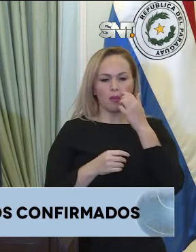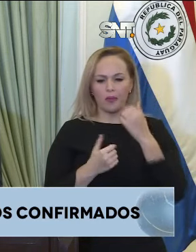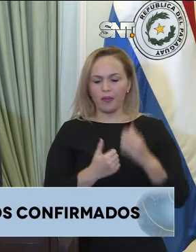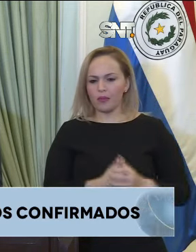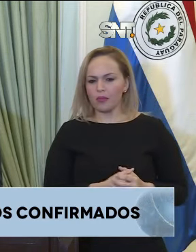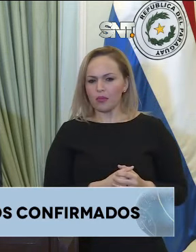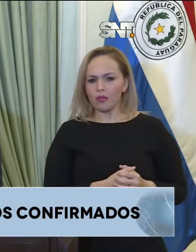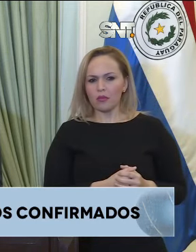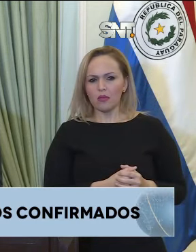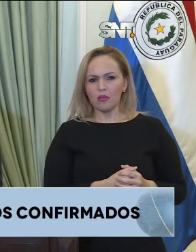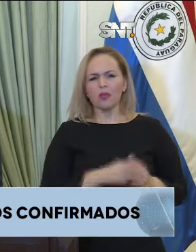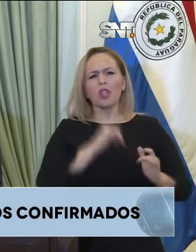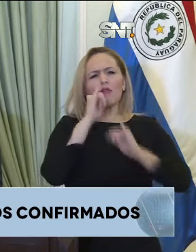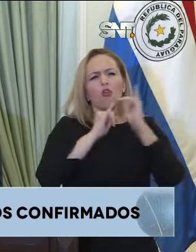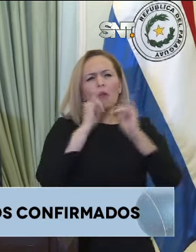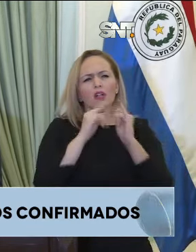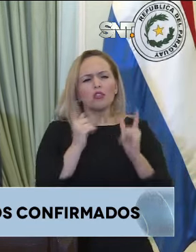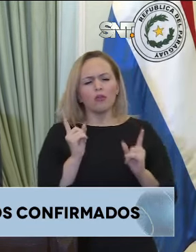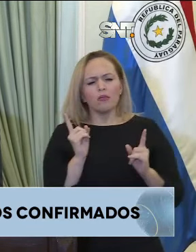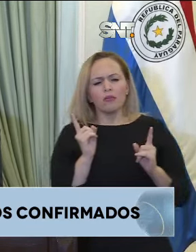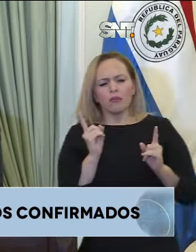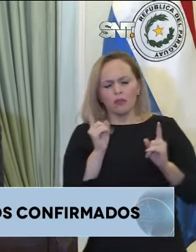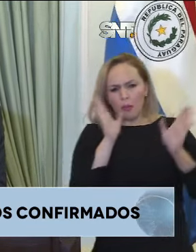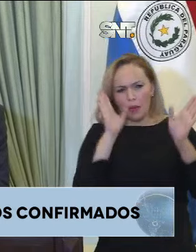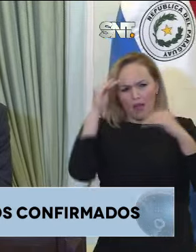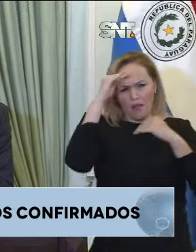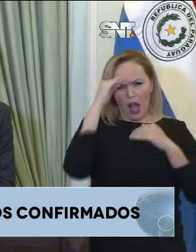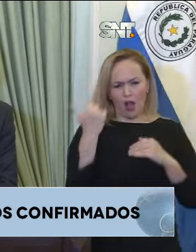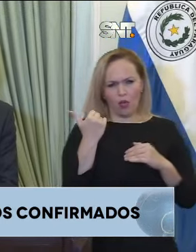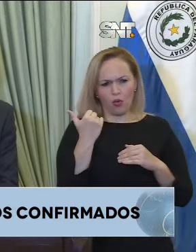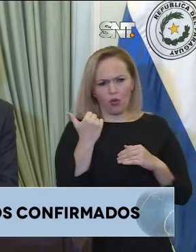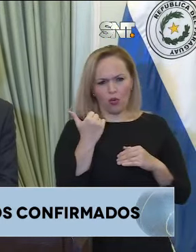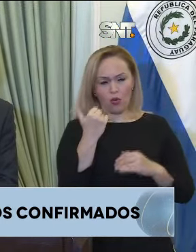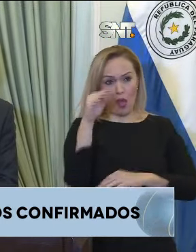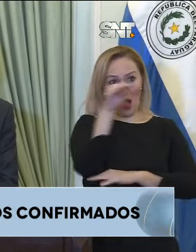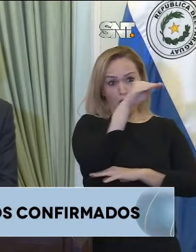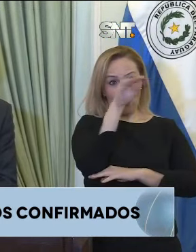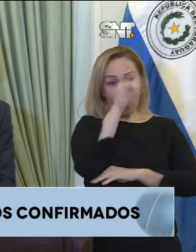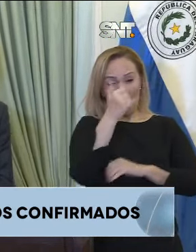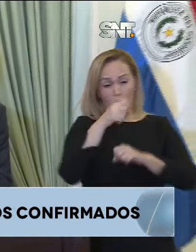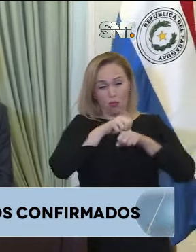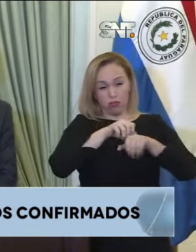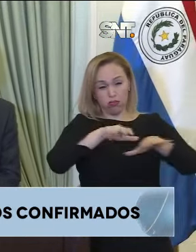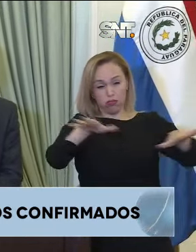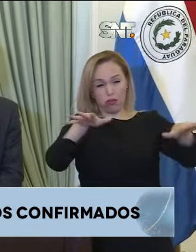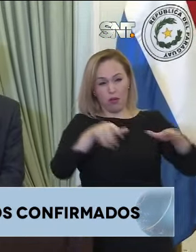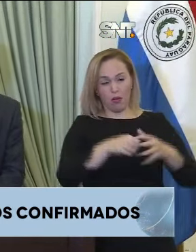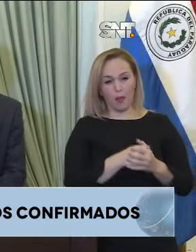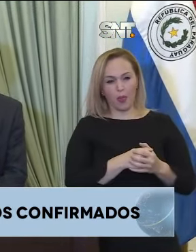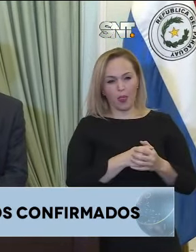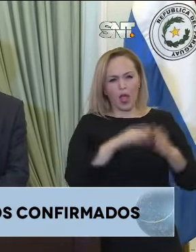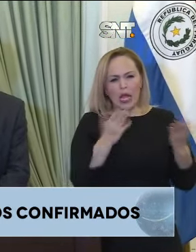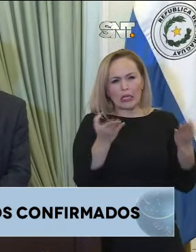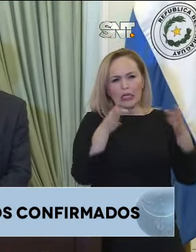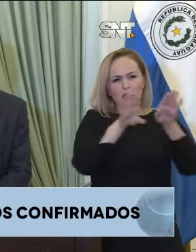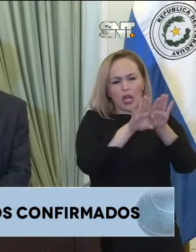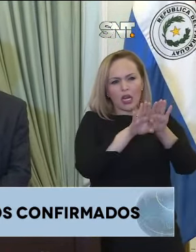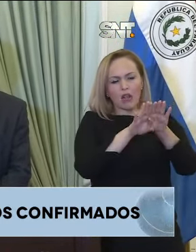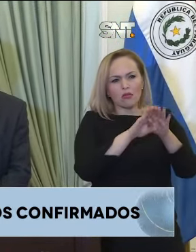los datos eran confidenciales. Sin embargo, una institución, entiéndase directamente a la aduana, ya publicada en su página, que está cerrando